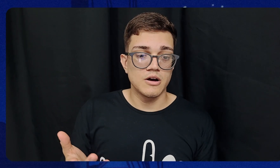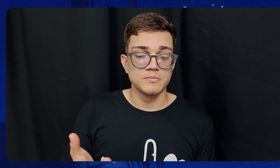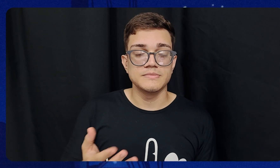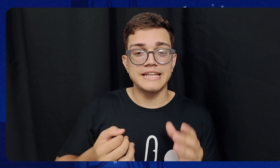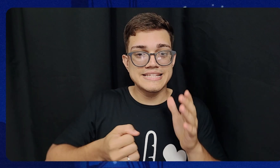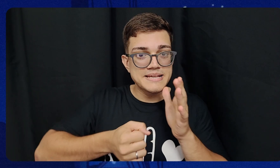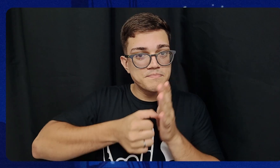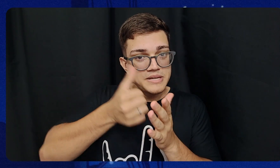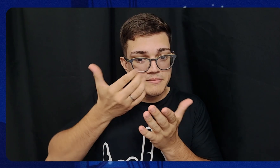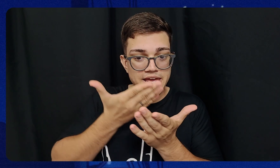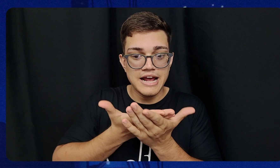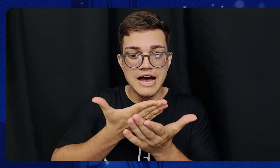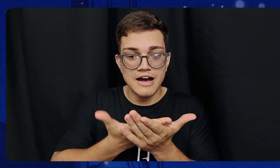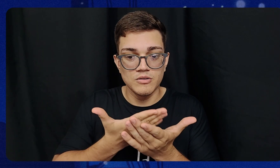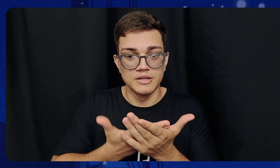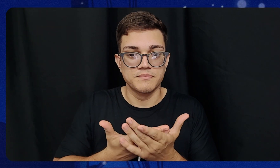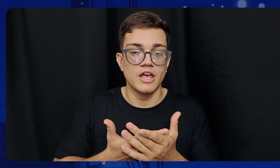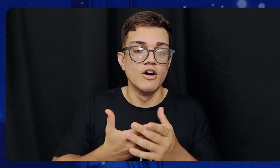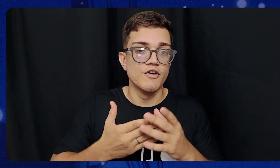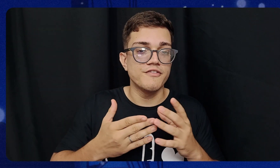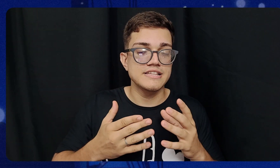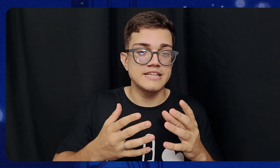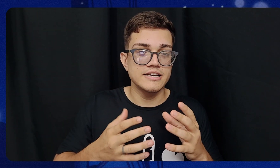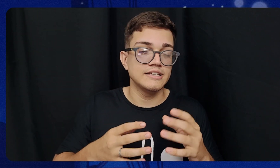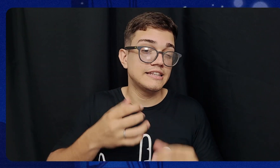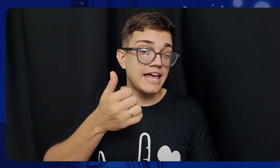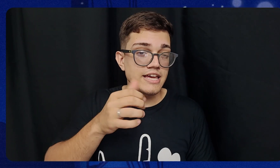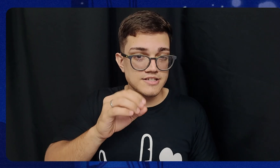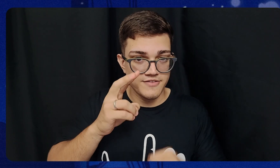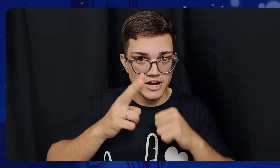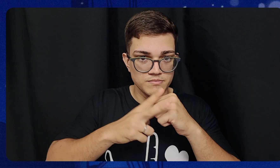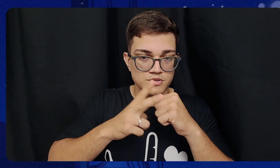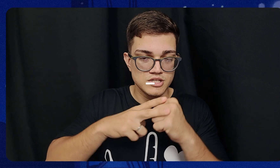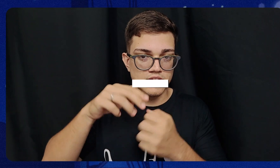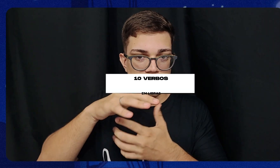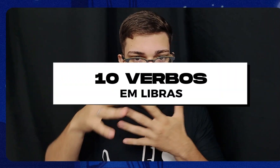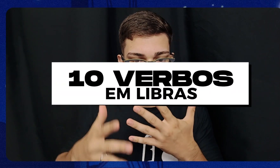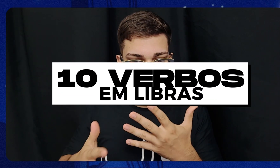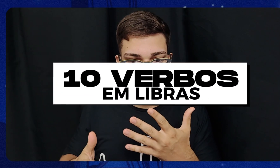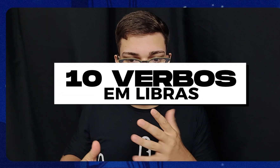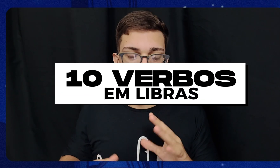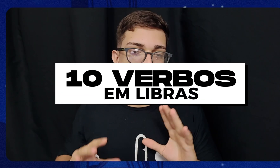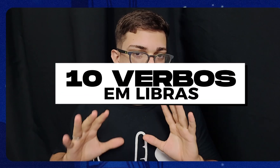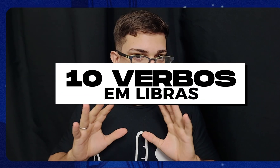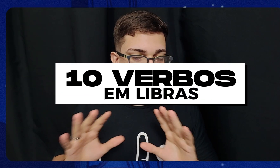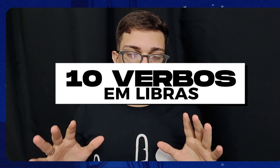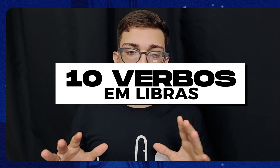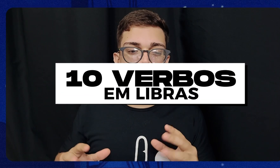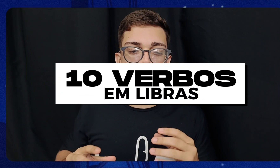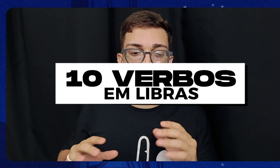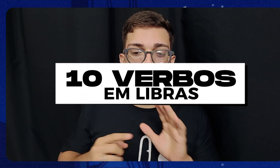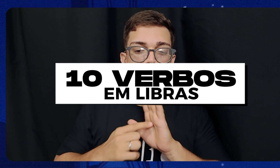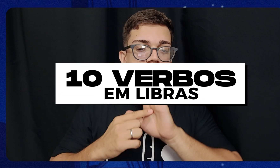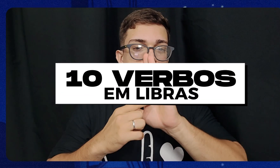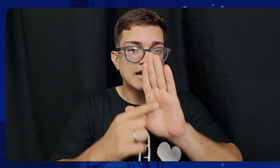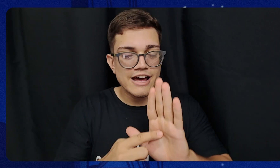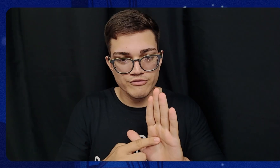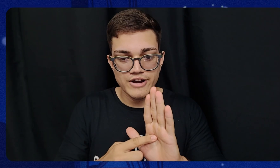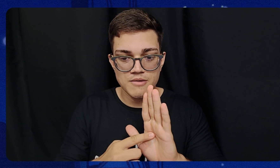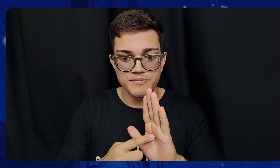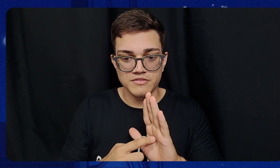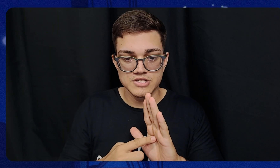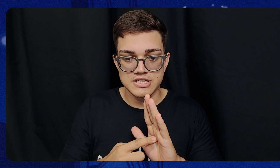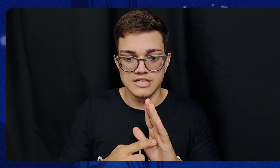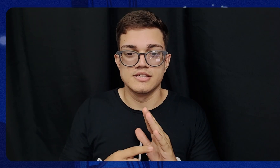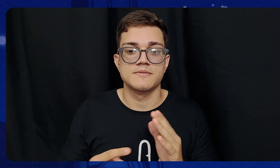Bom, pessoal, nessa primeira aula eu vou fazer 10 verbos em Libras. Só que eu não vou só mostrar o